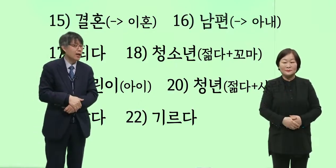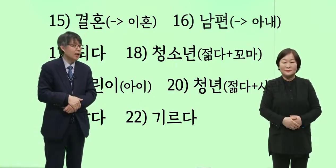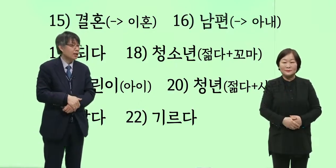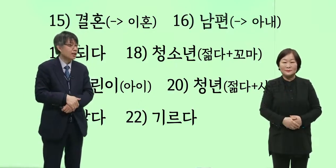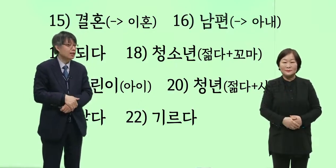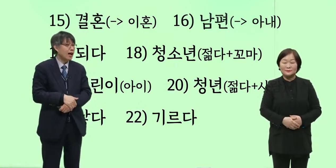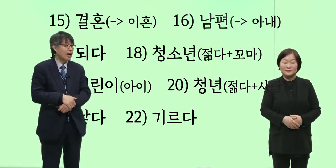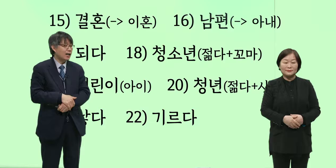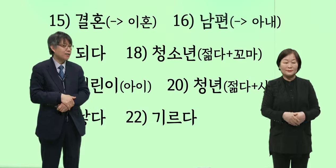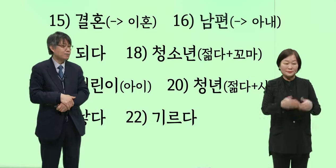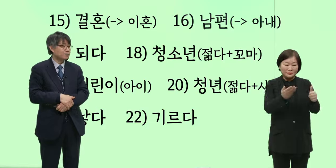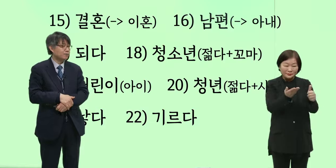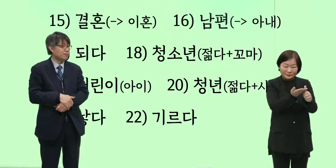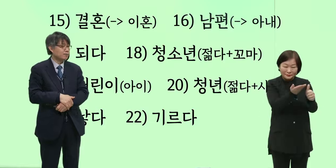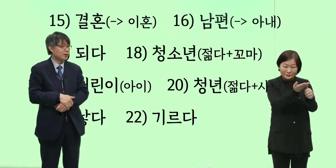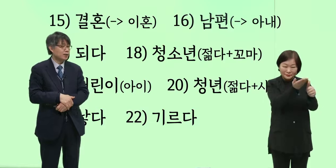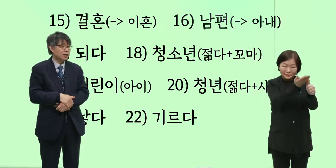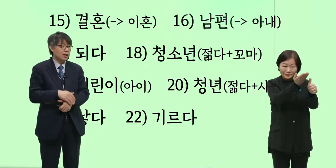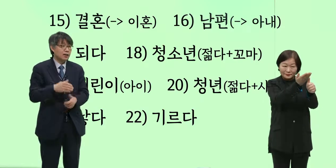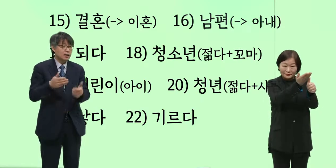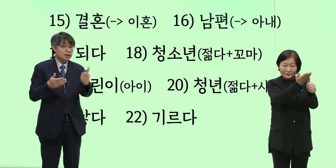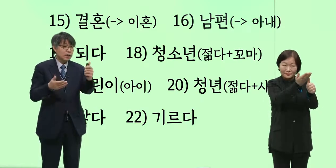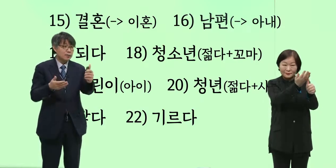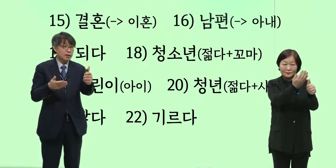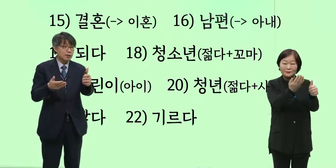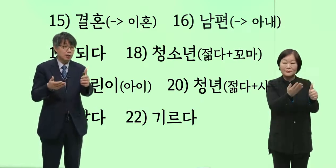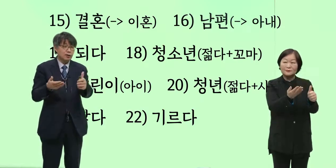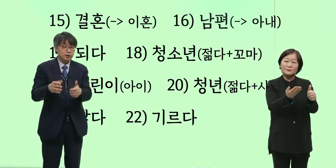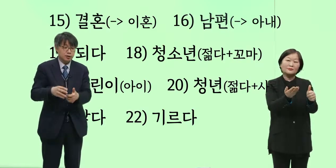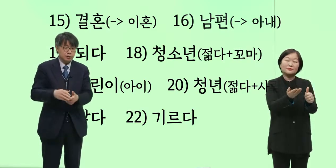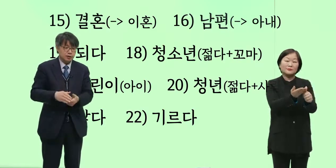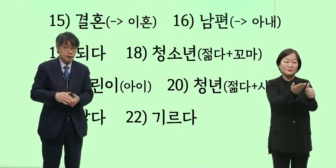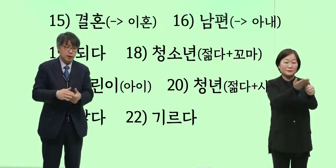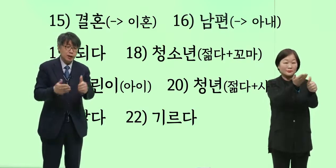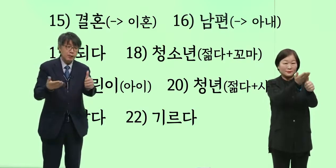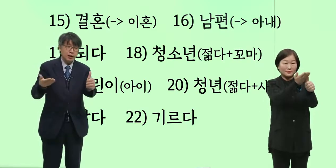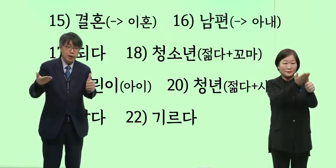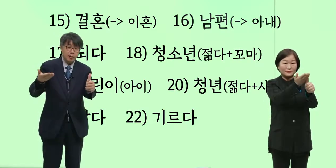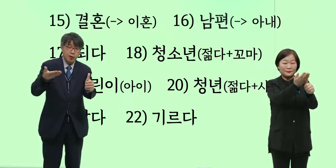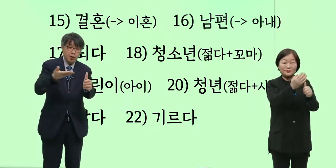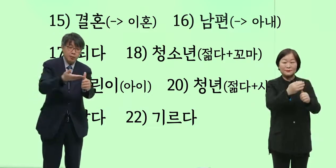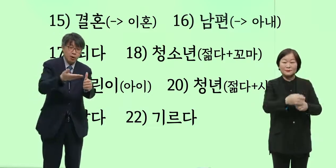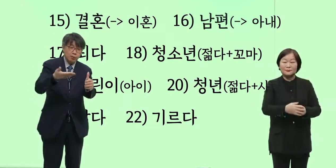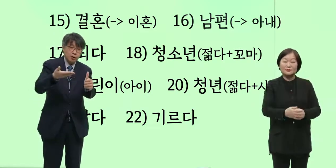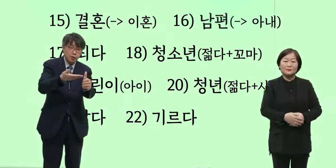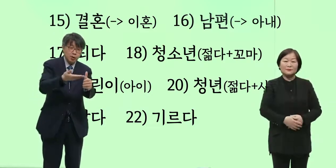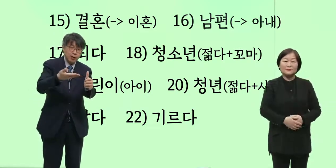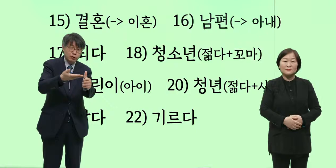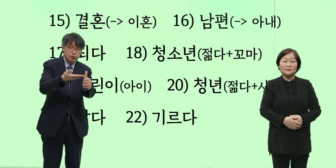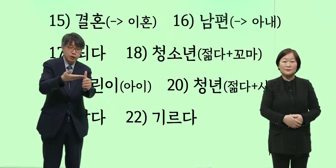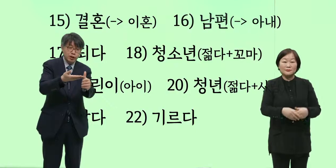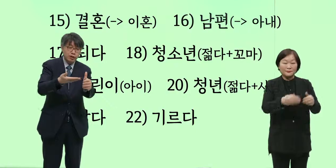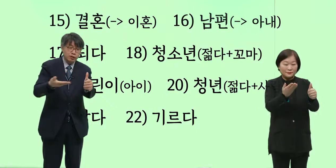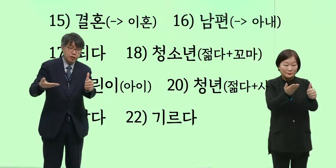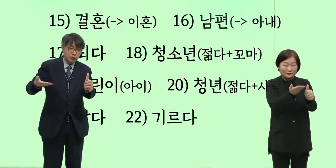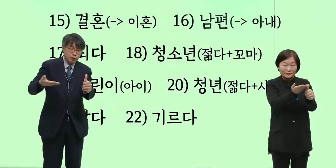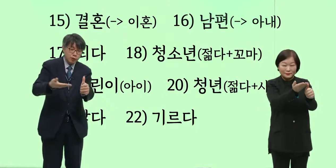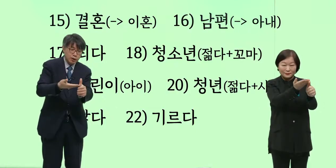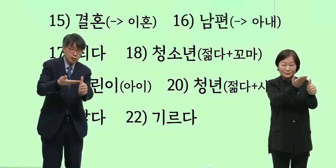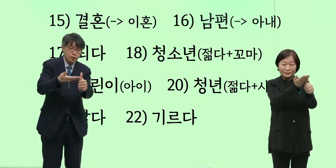자, 기르다. 자, 사람이 있으면 이제 이 사람에게 뭔가를 먹을 걸 막 주는 거예요. 줘가지고